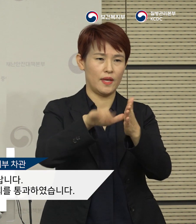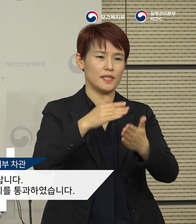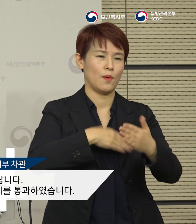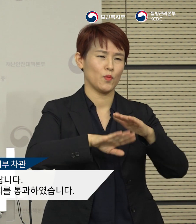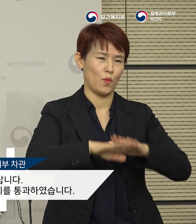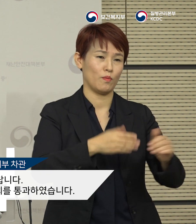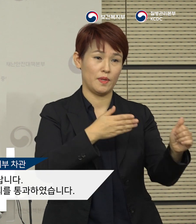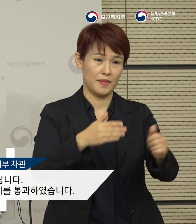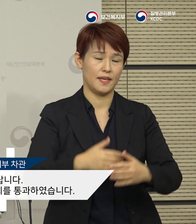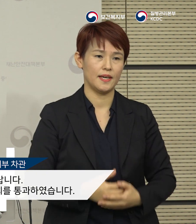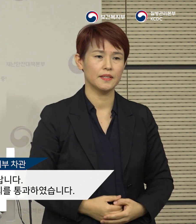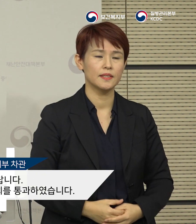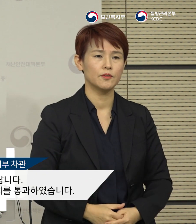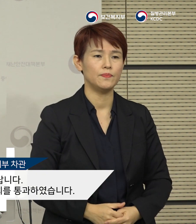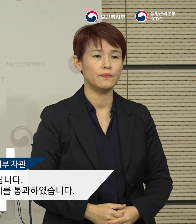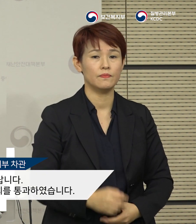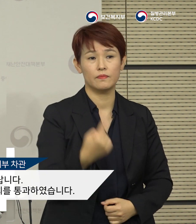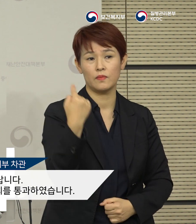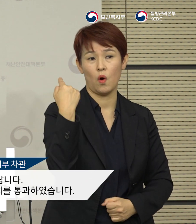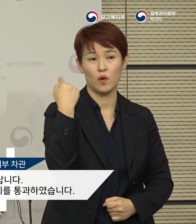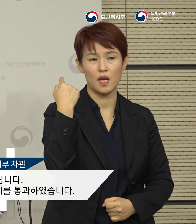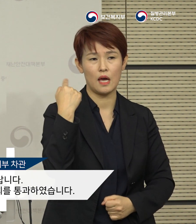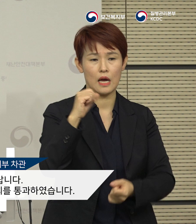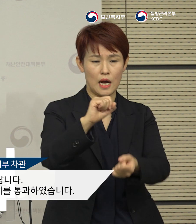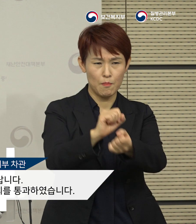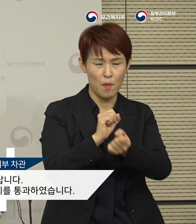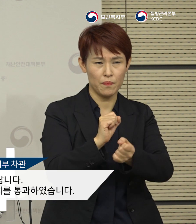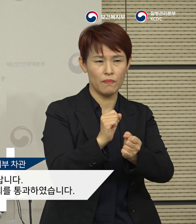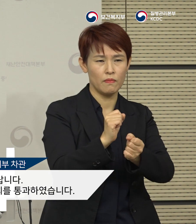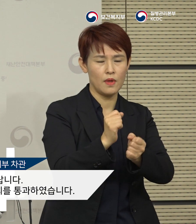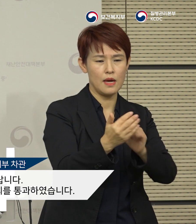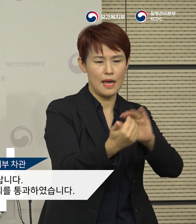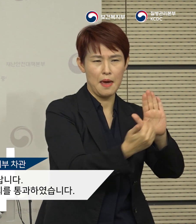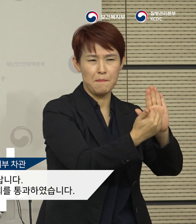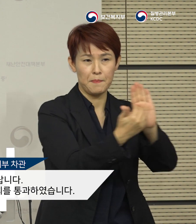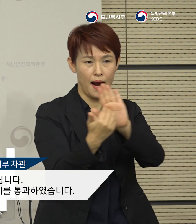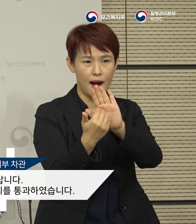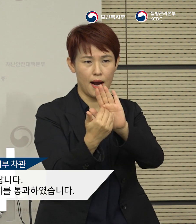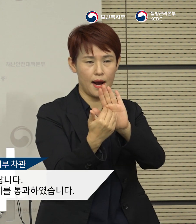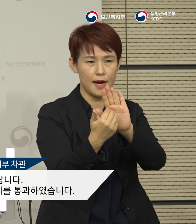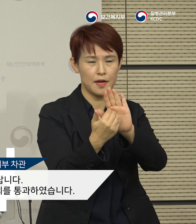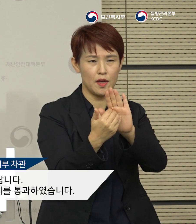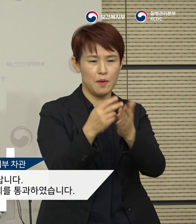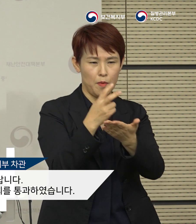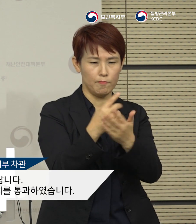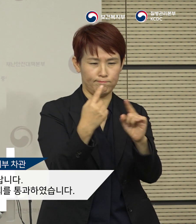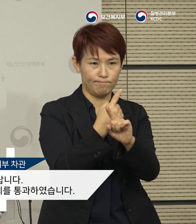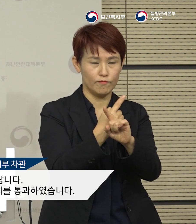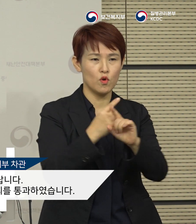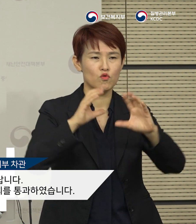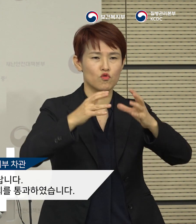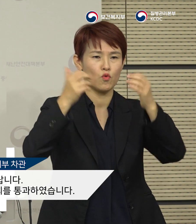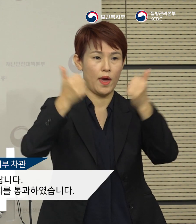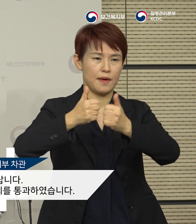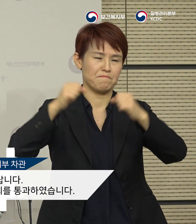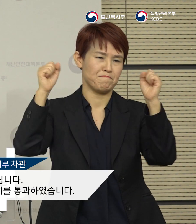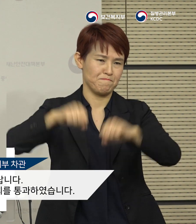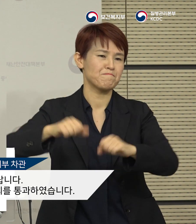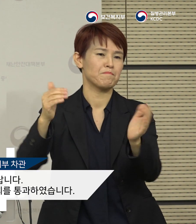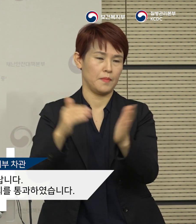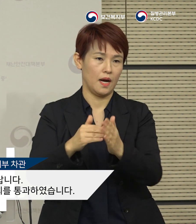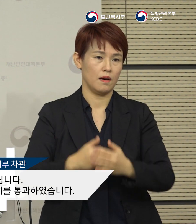참고하시기 바랍니다. 한편 어제 감염병 예방법 개정안 등이 국회